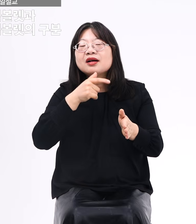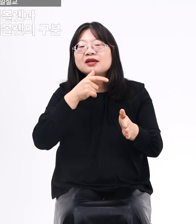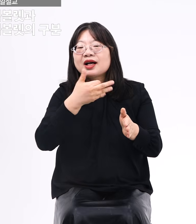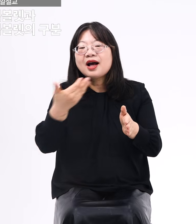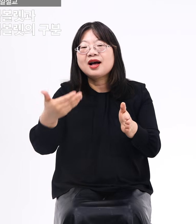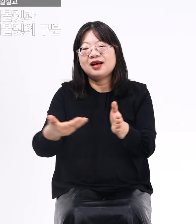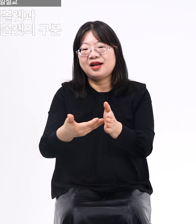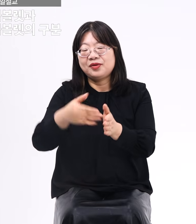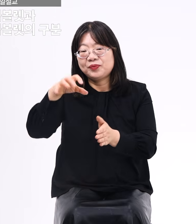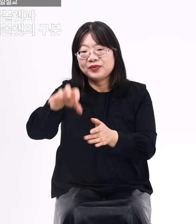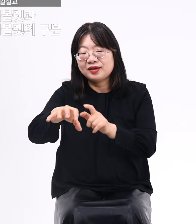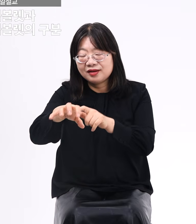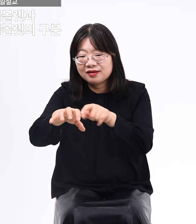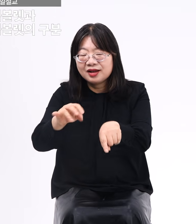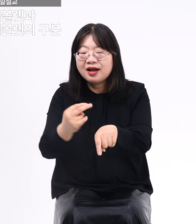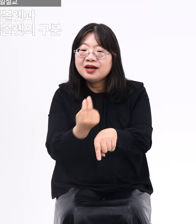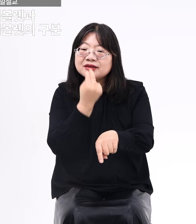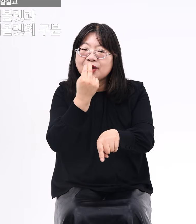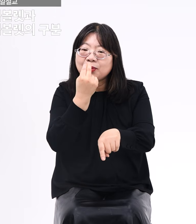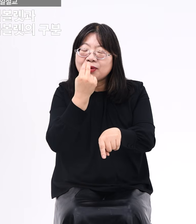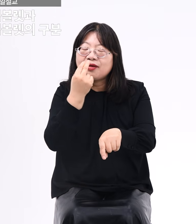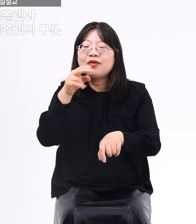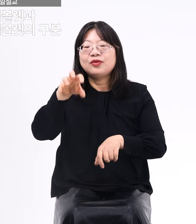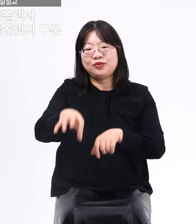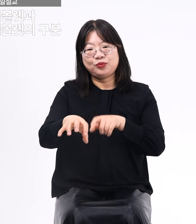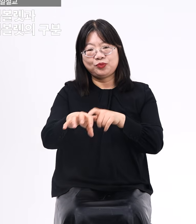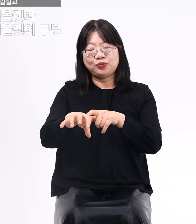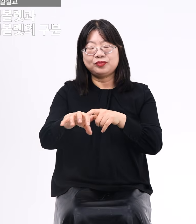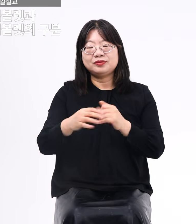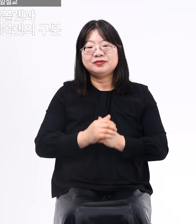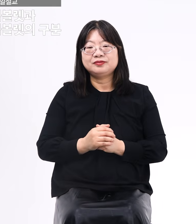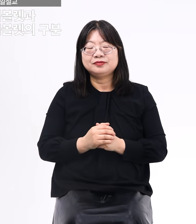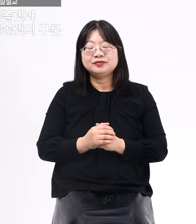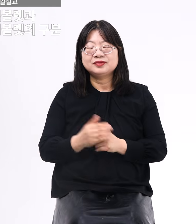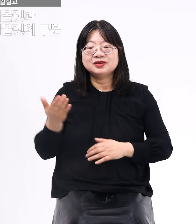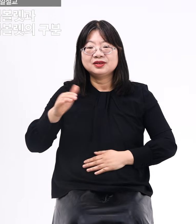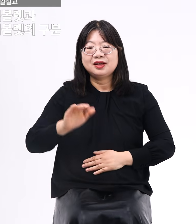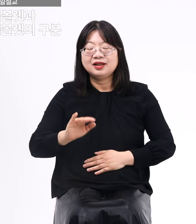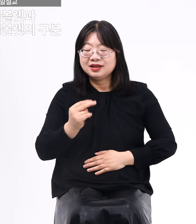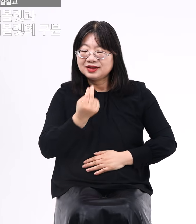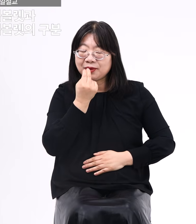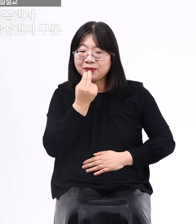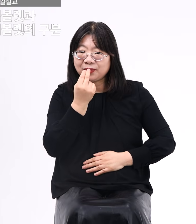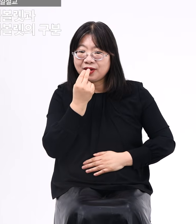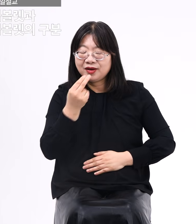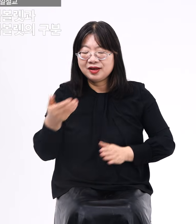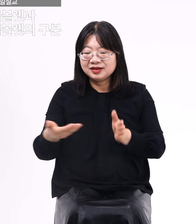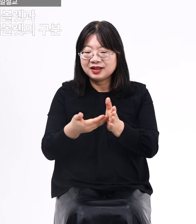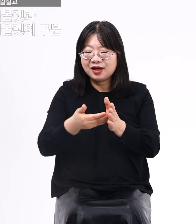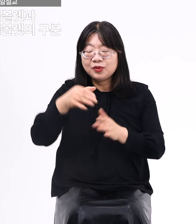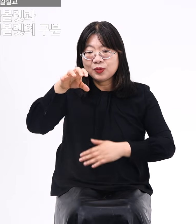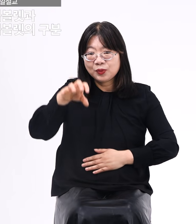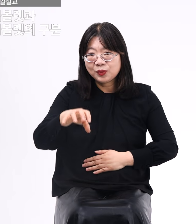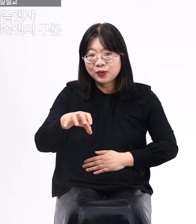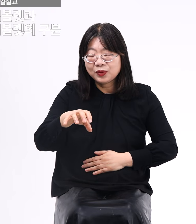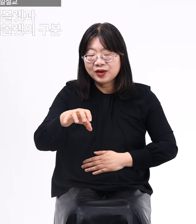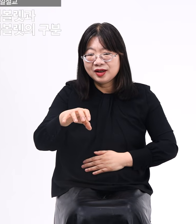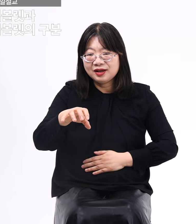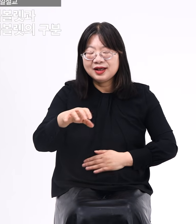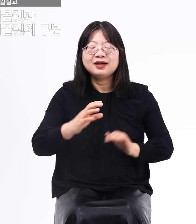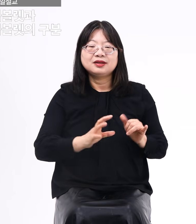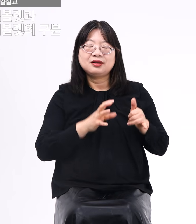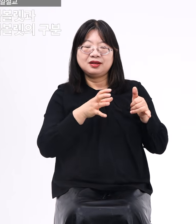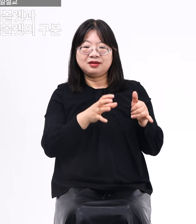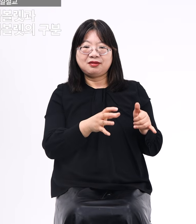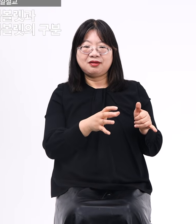거기는 생명의 나루턱이에요. 그런데 생명의 나루턱에서